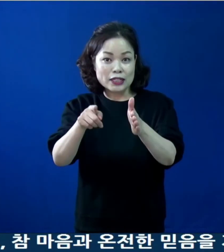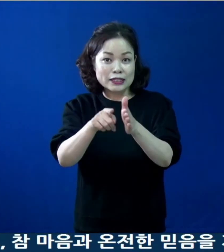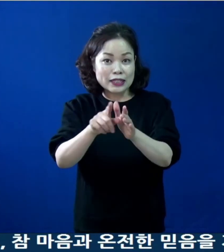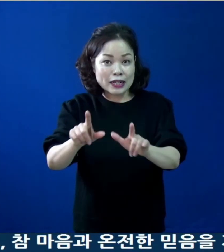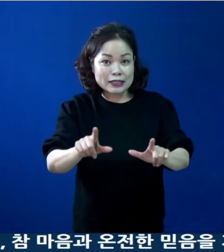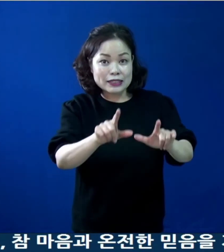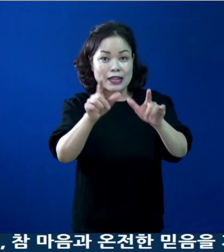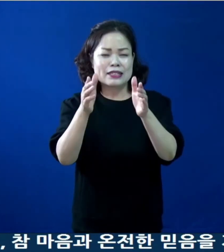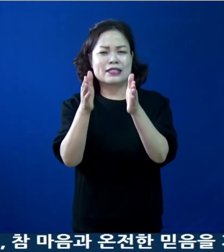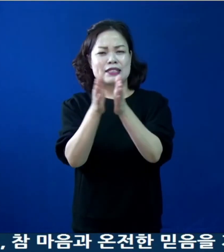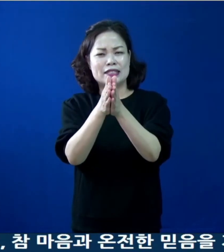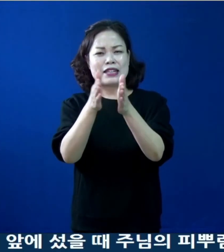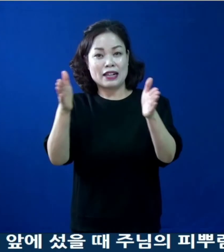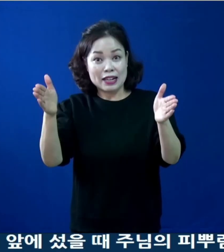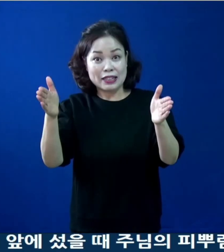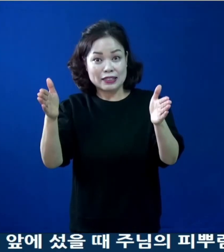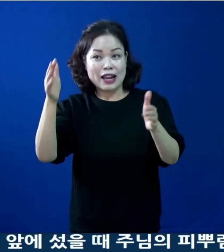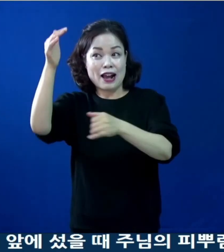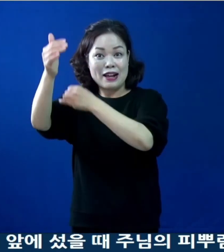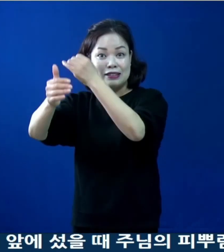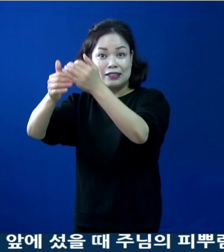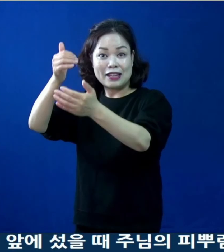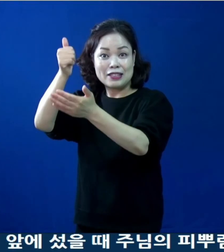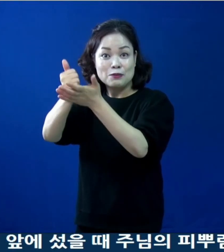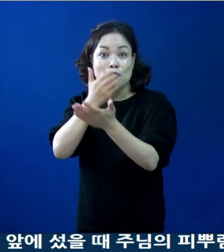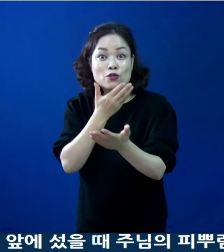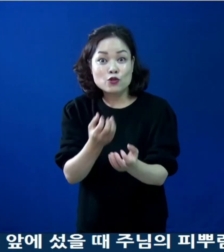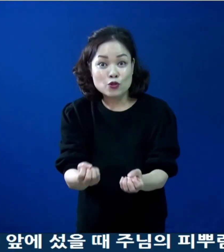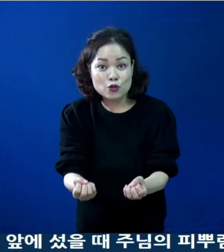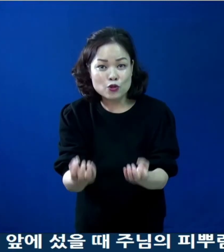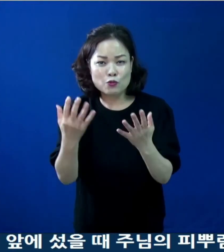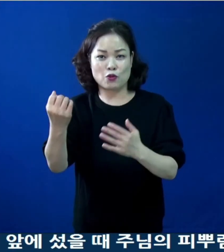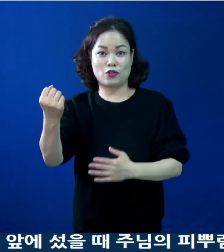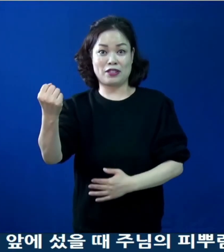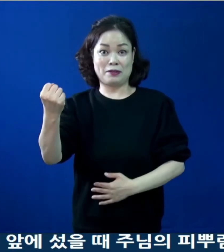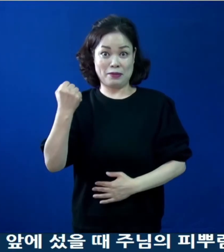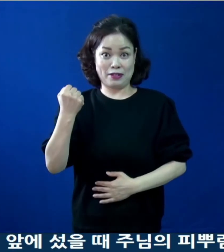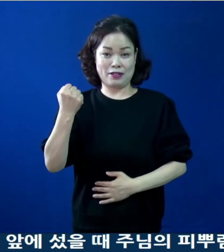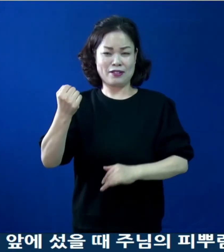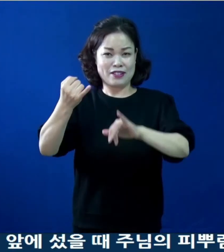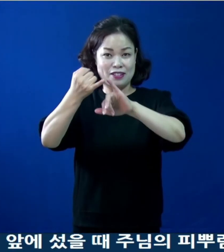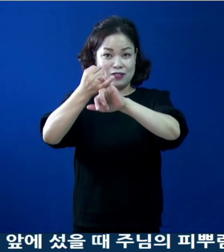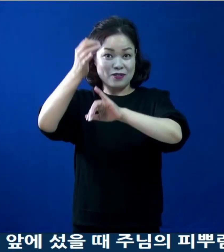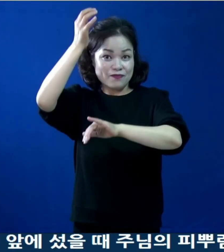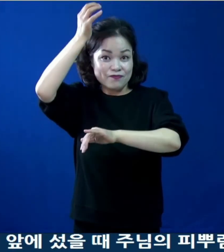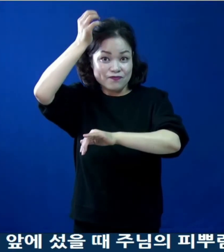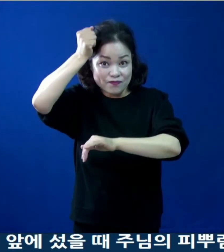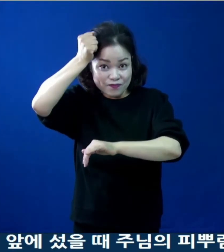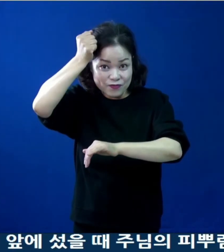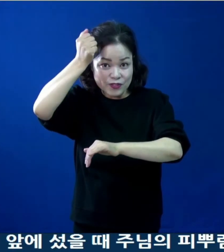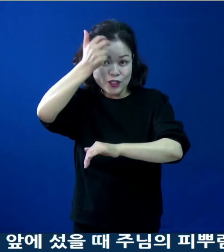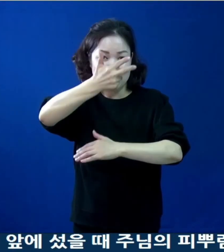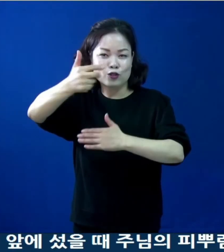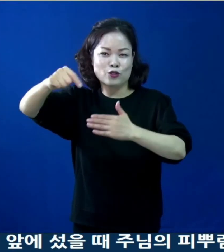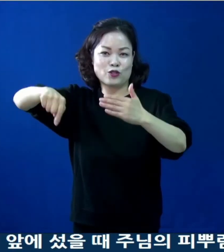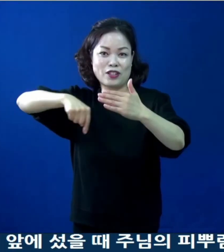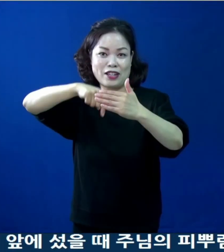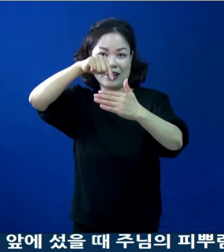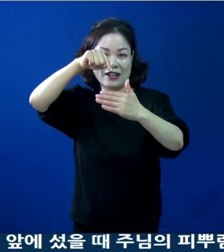신앙생활을 시작하게 하는 하나님의 축복의 힘이라는 사실을 꼭 기억하시기를 주